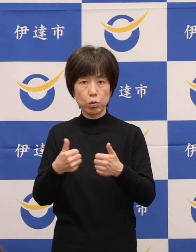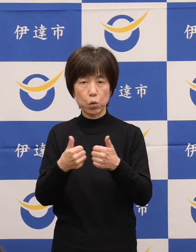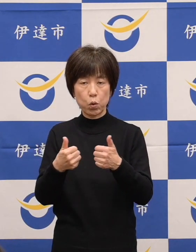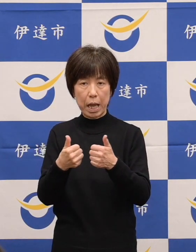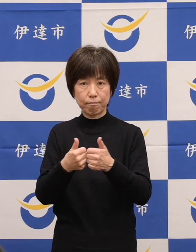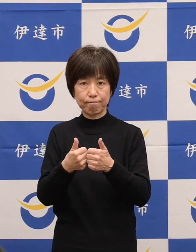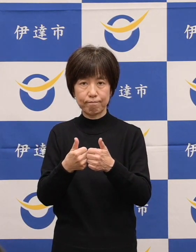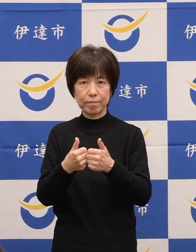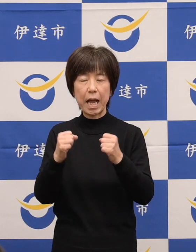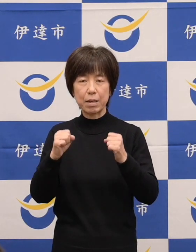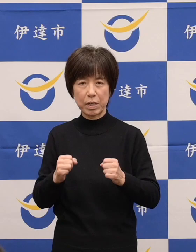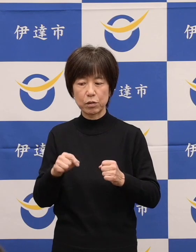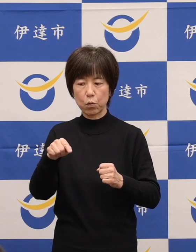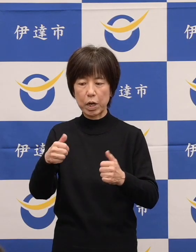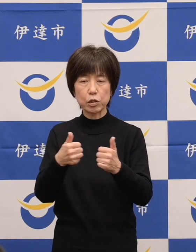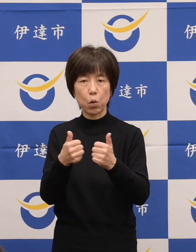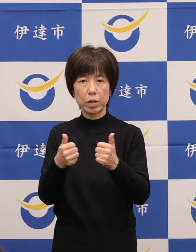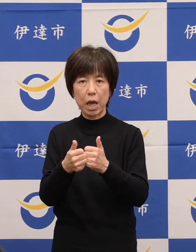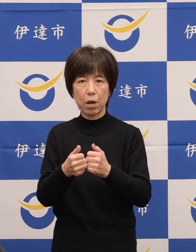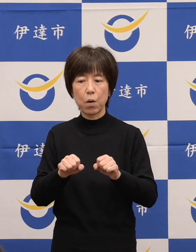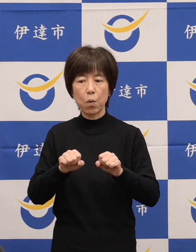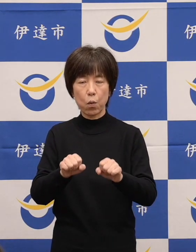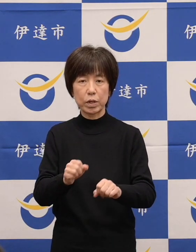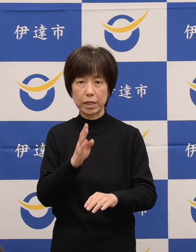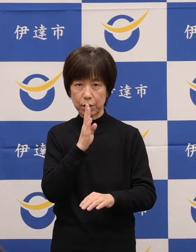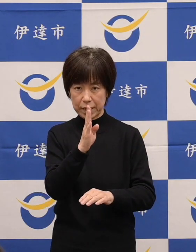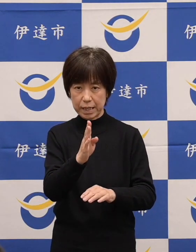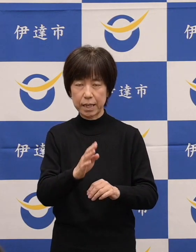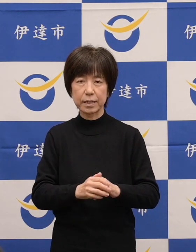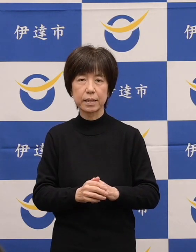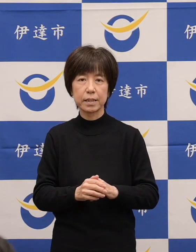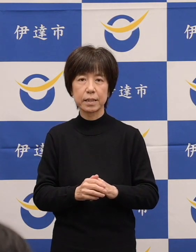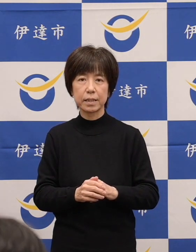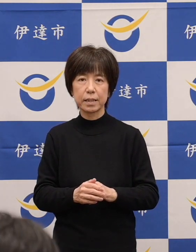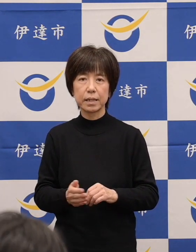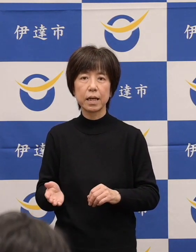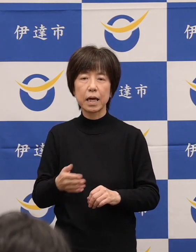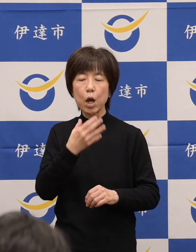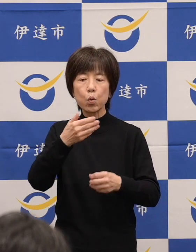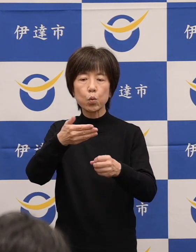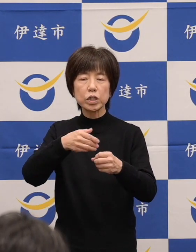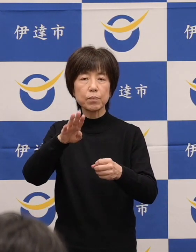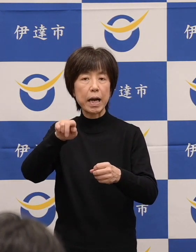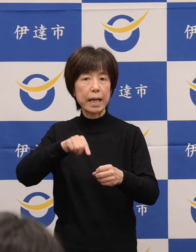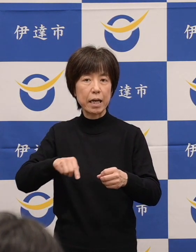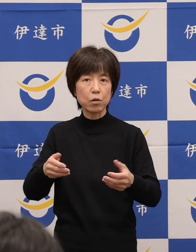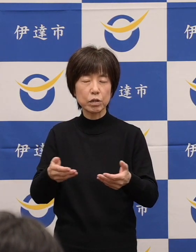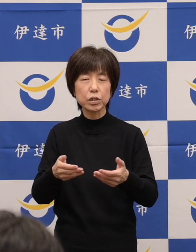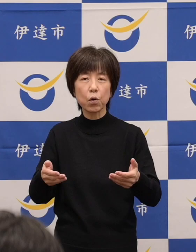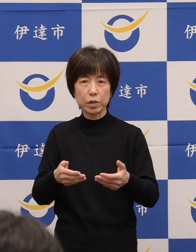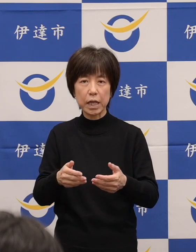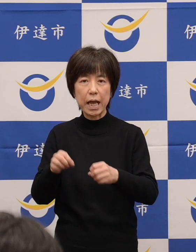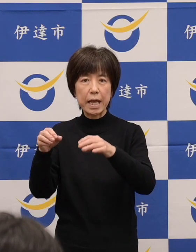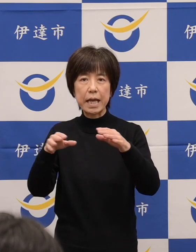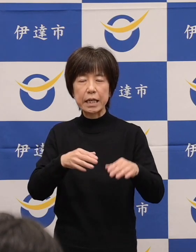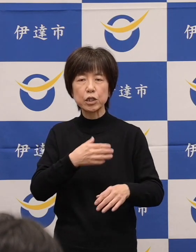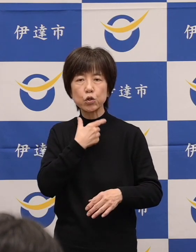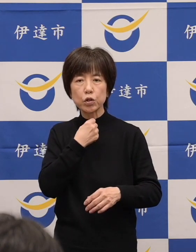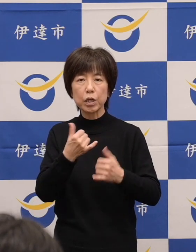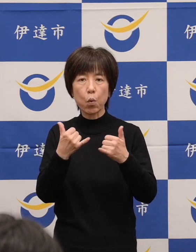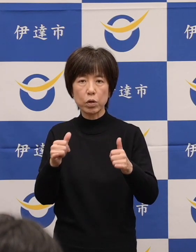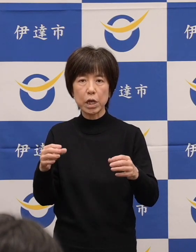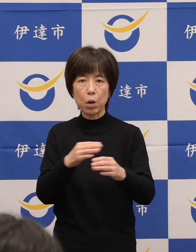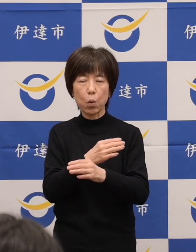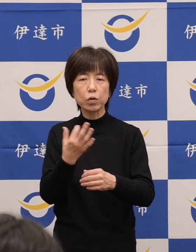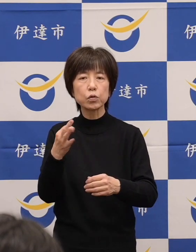相談を行っていただきたいと思います。それから、福島県の事業でですね、福島移住希望者支援交通費